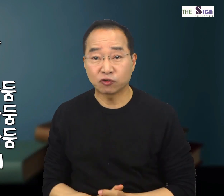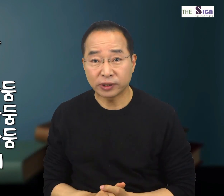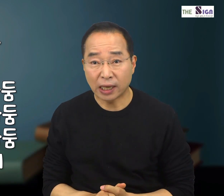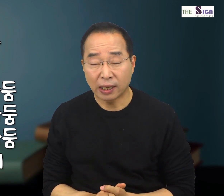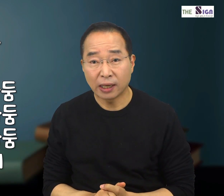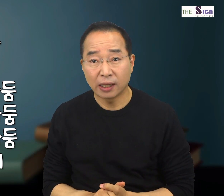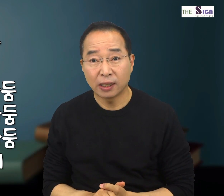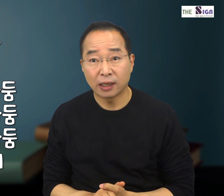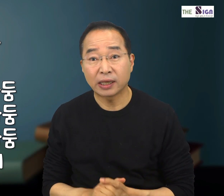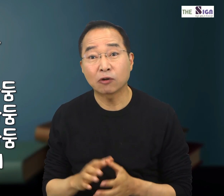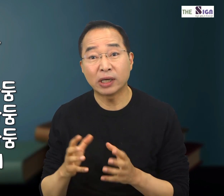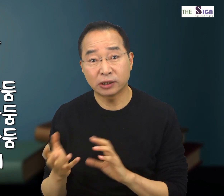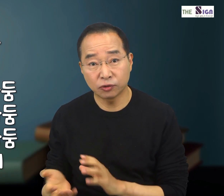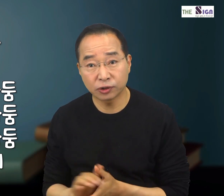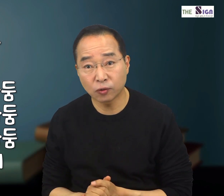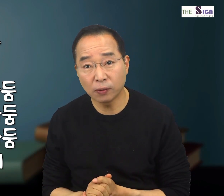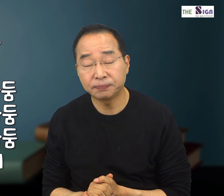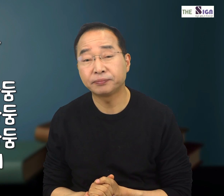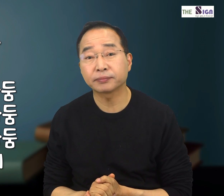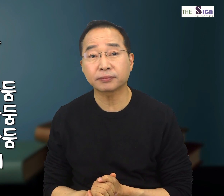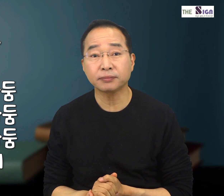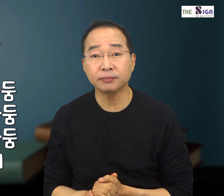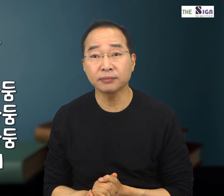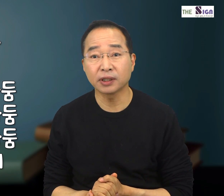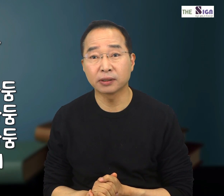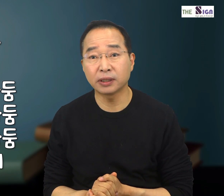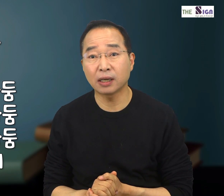가둔다 라고 할 때도 쓰고, 그 다음에